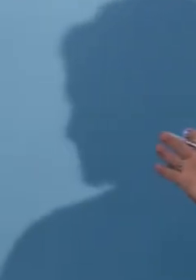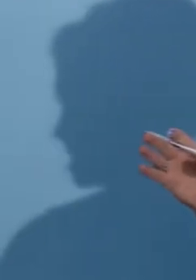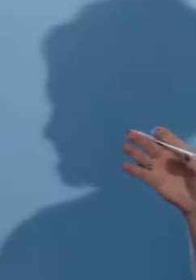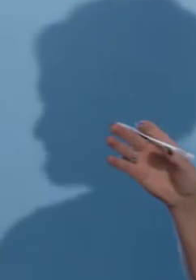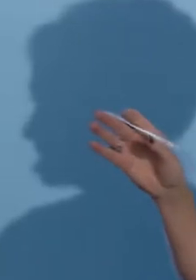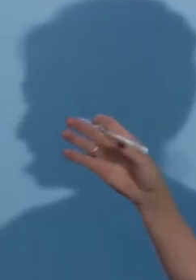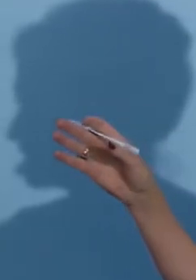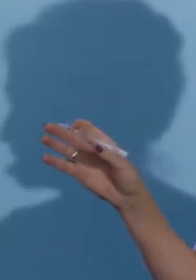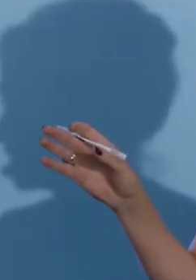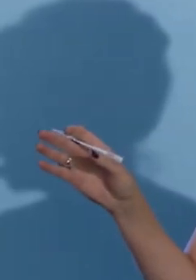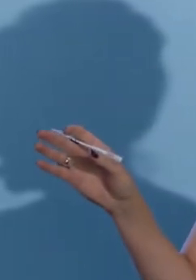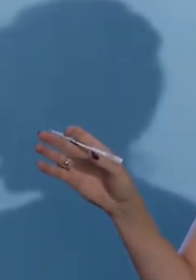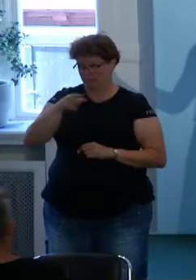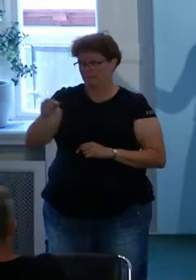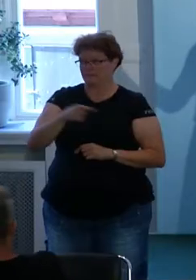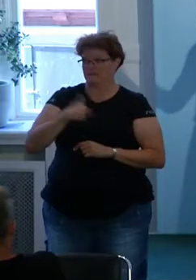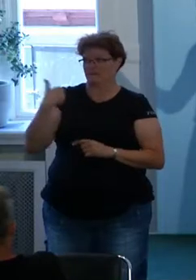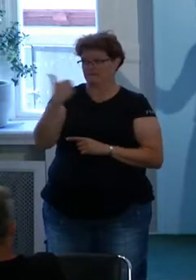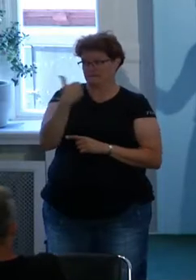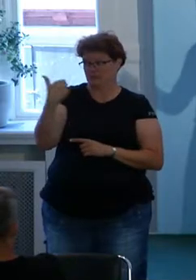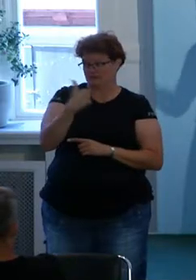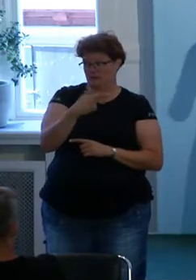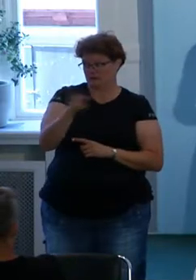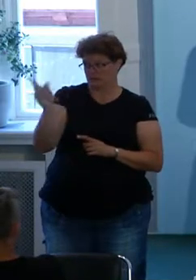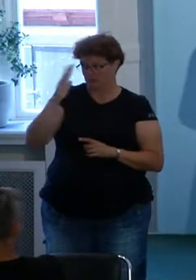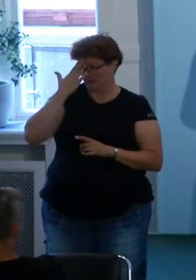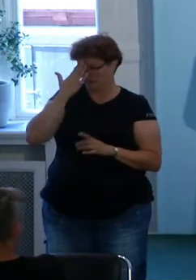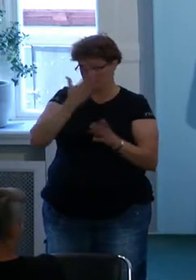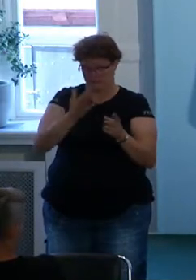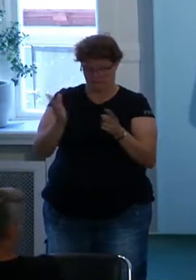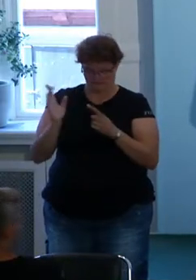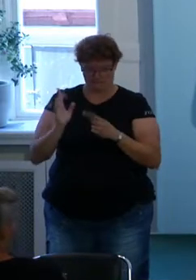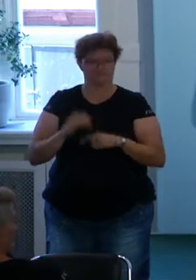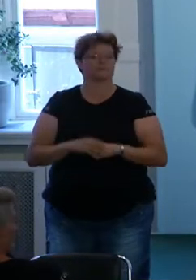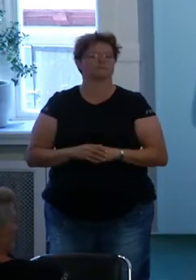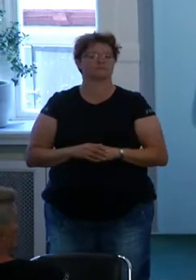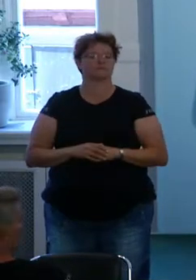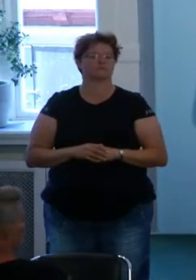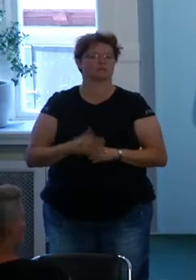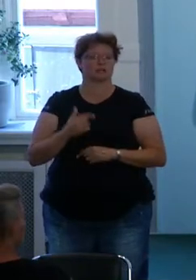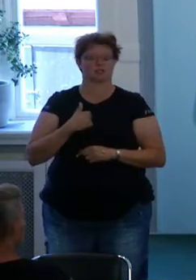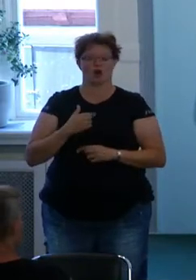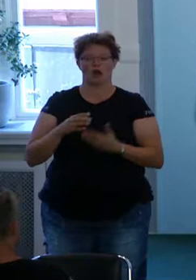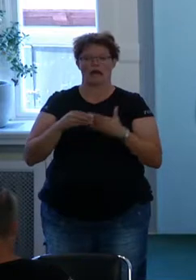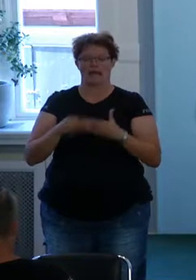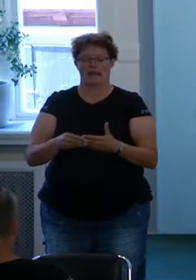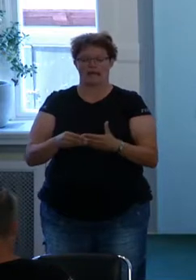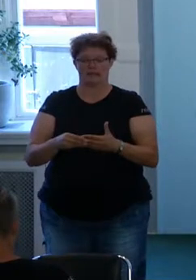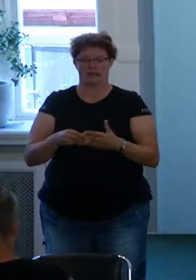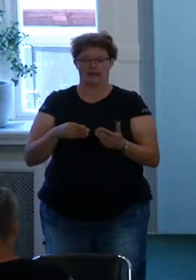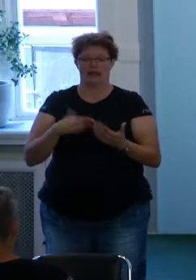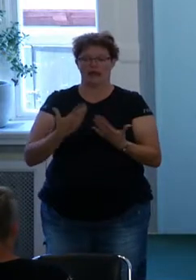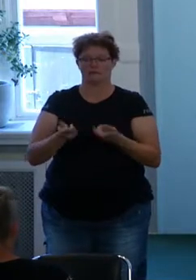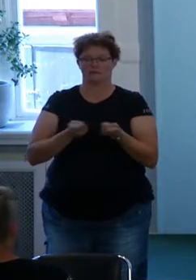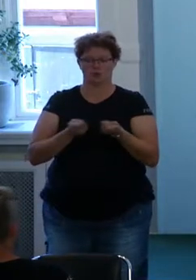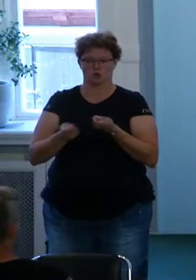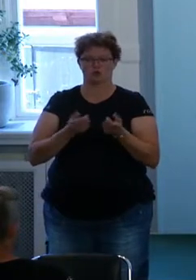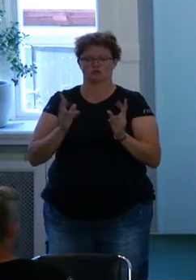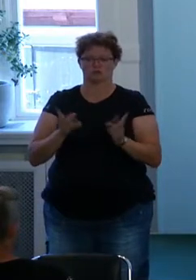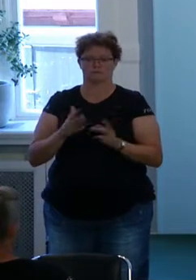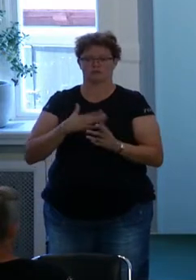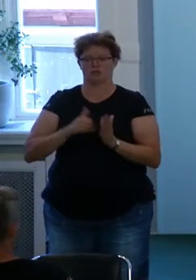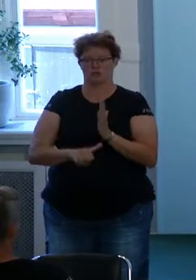GDPR känner ni till, så ni vet att vi filmar här inne, bara så att vi är medvetna om det. Jag som ska leda detta är moderator till